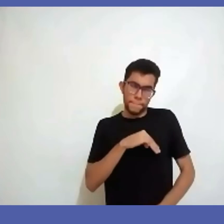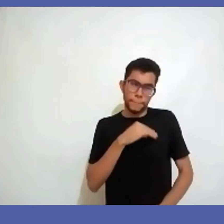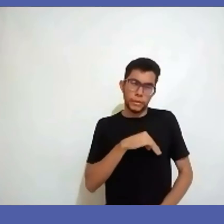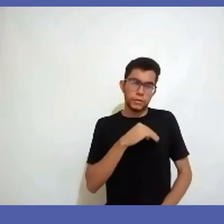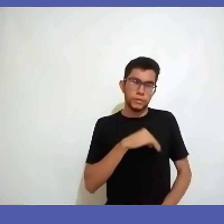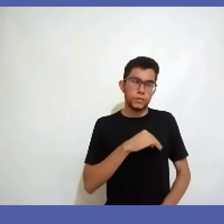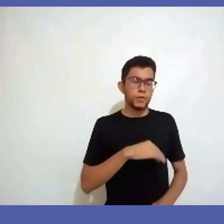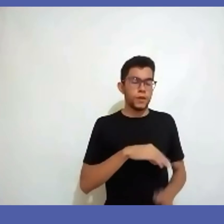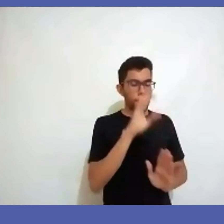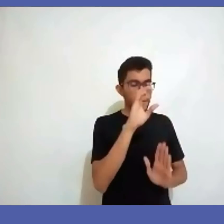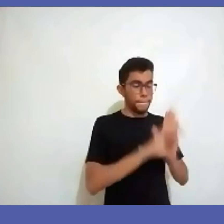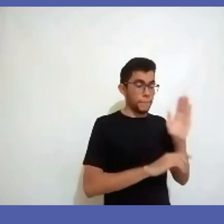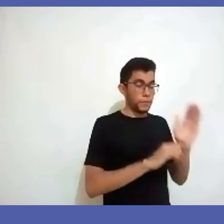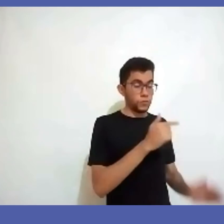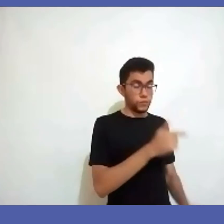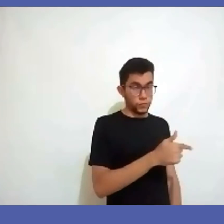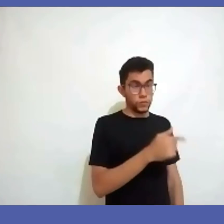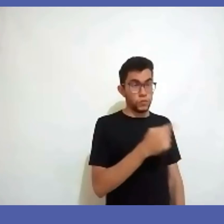19.